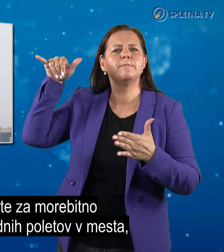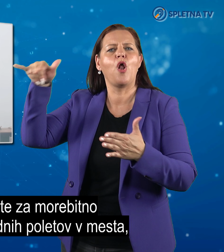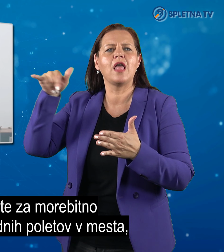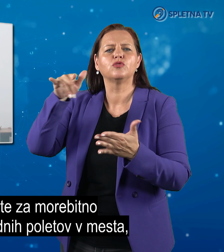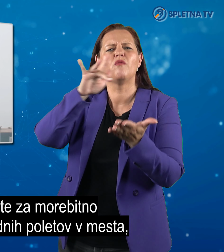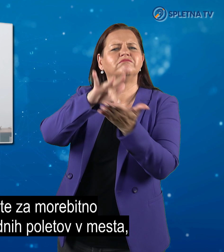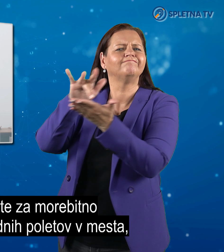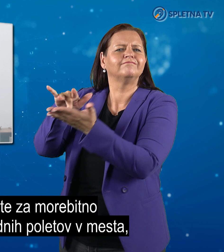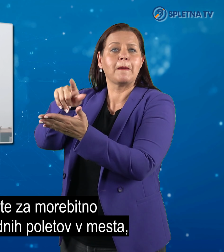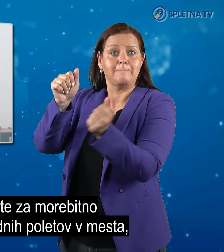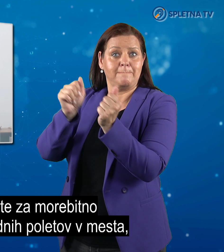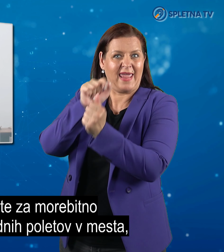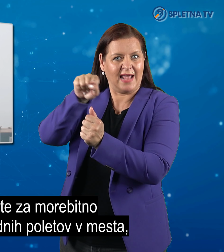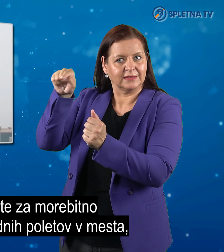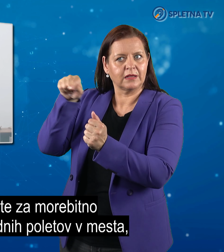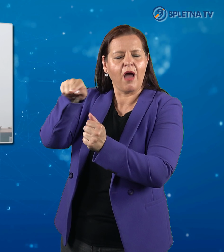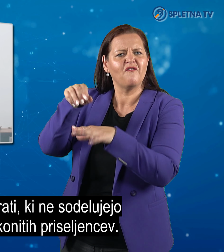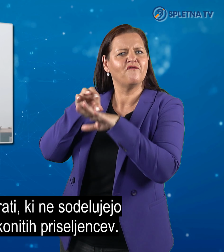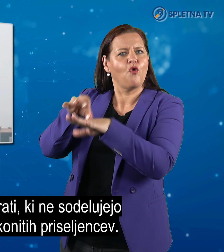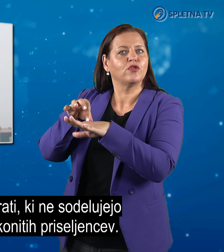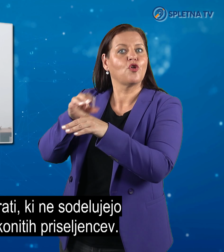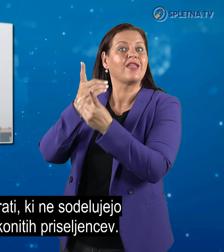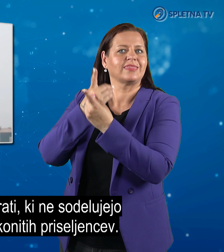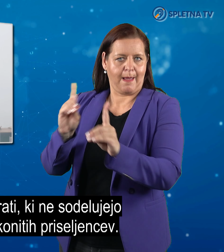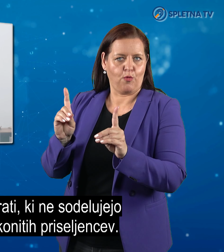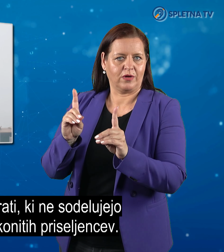ne sodelujejo pri pregonu nezakonitih priseljencev.